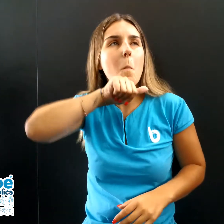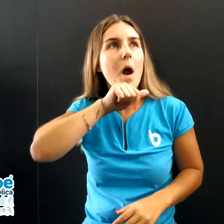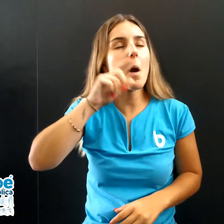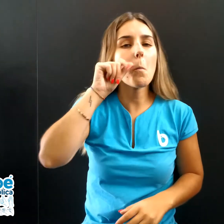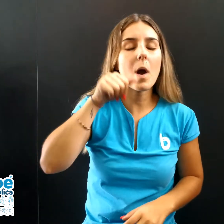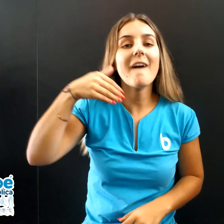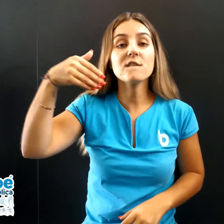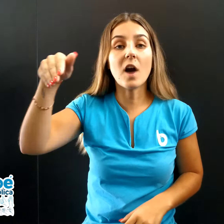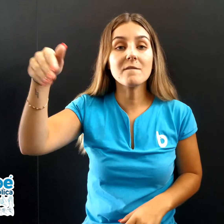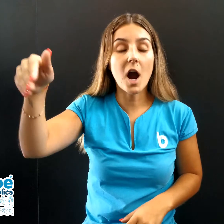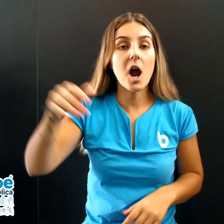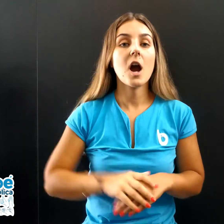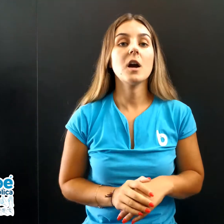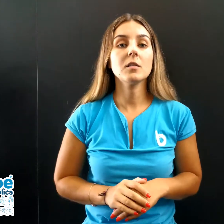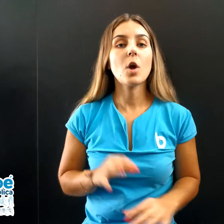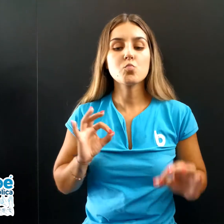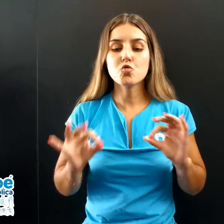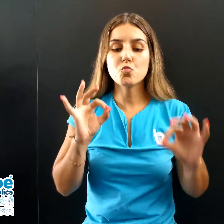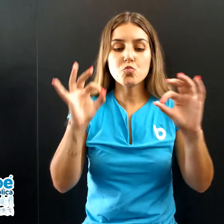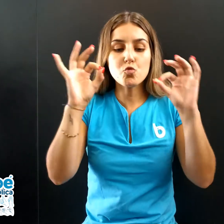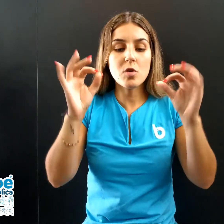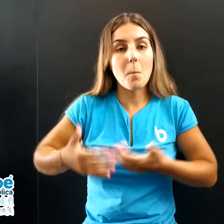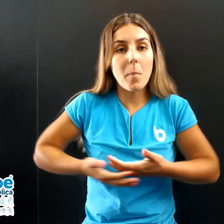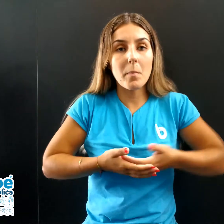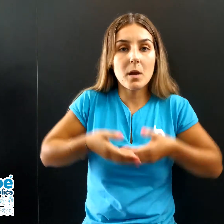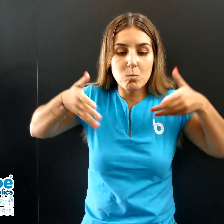Ajudamos os futuros papás a preparar a chegada do seu bebê